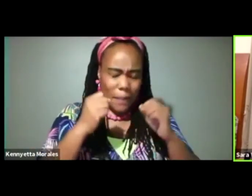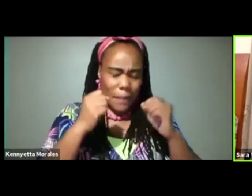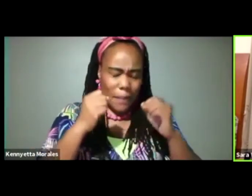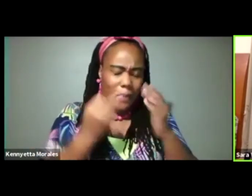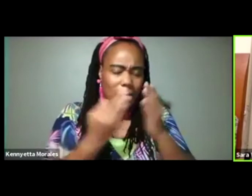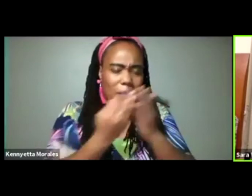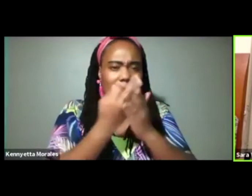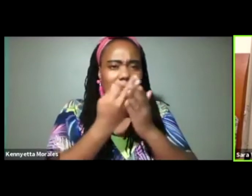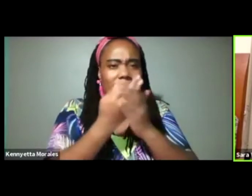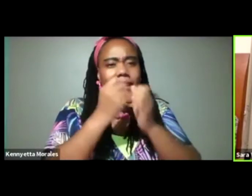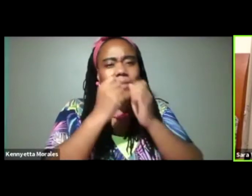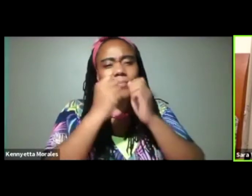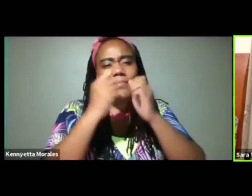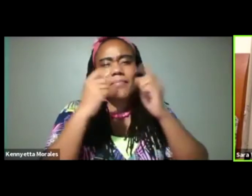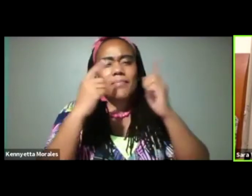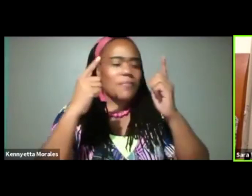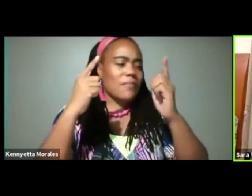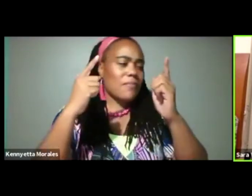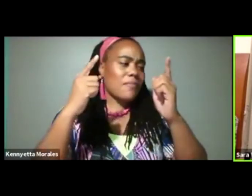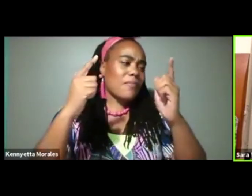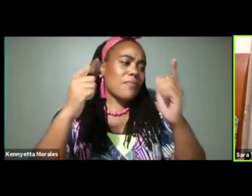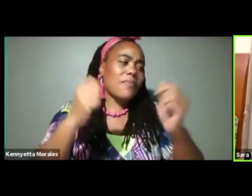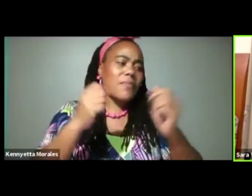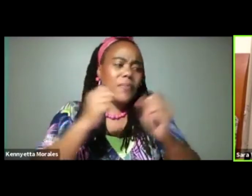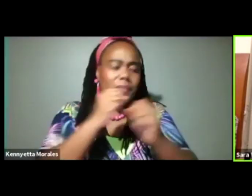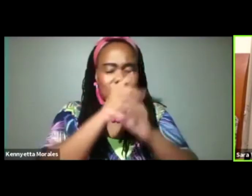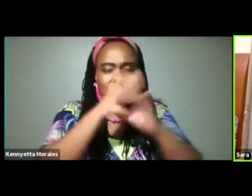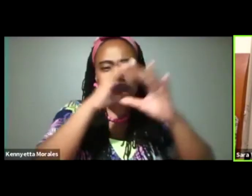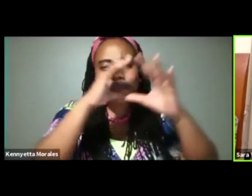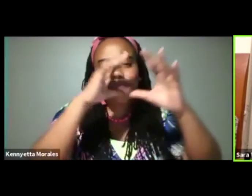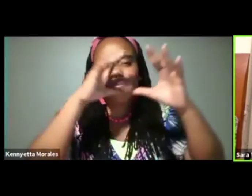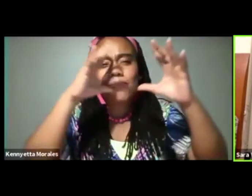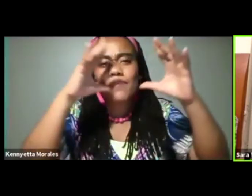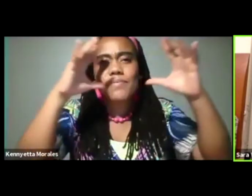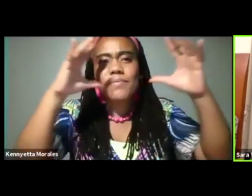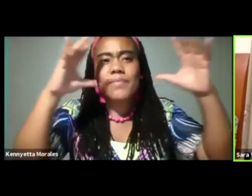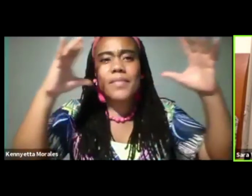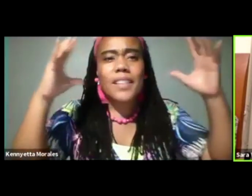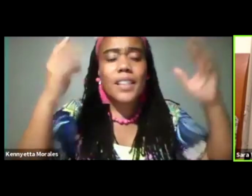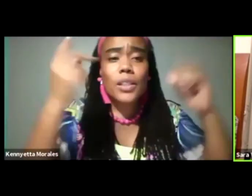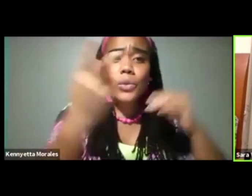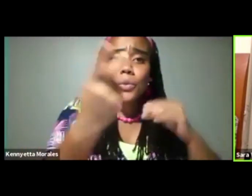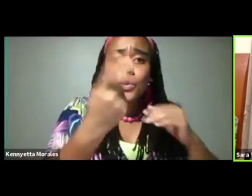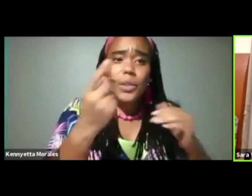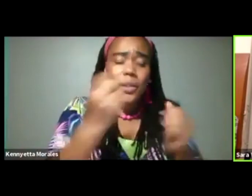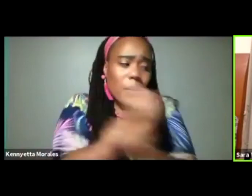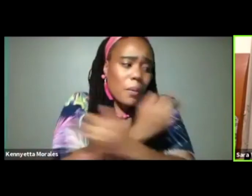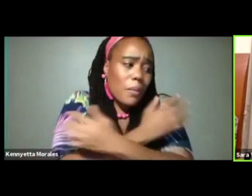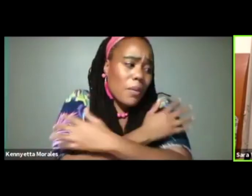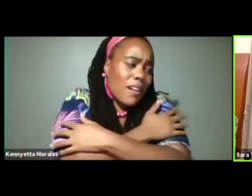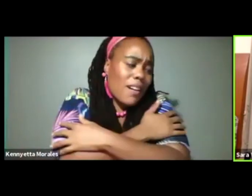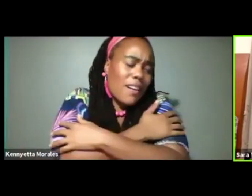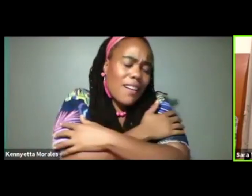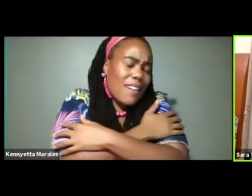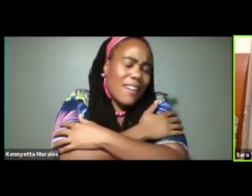abrazo. Por la mañana al despertar, me alegro